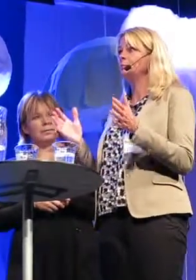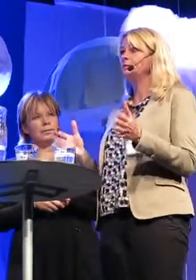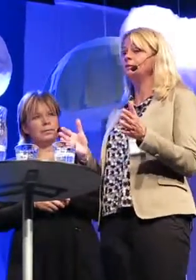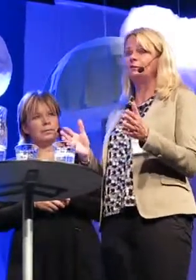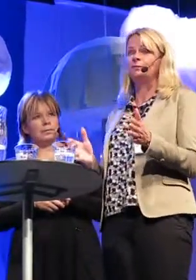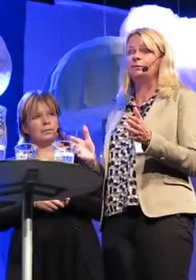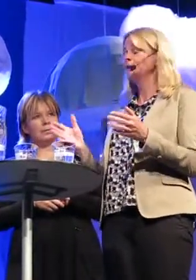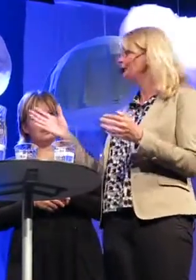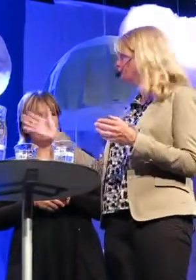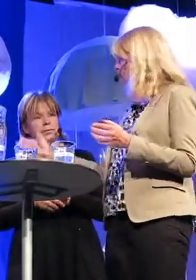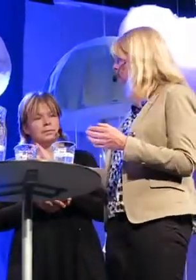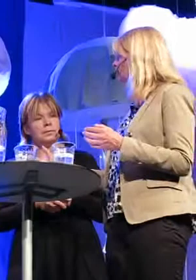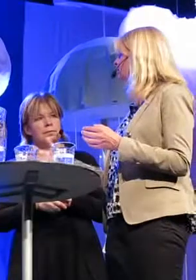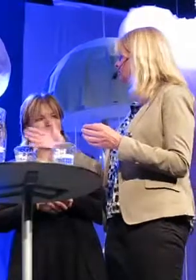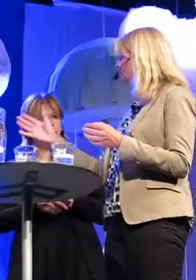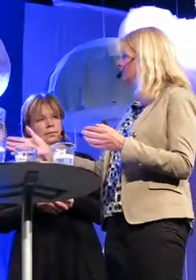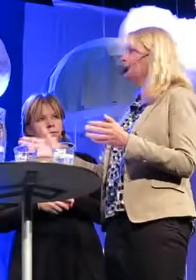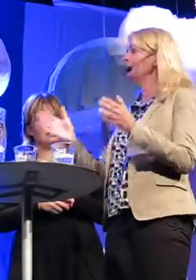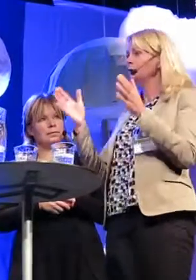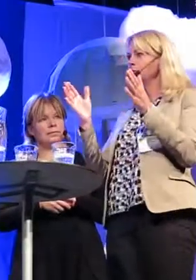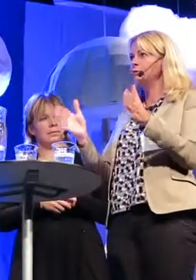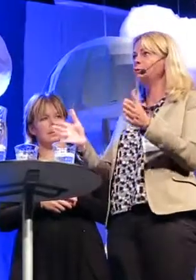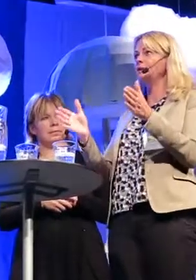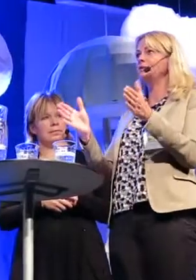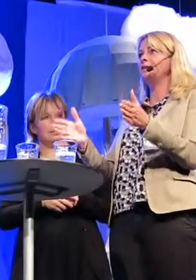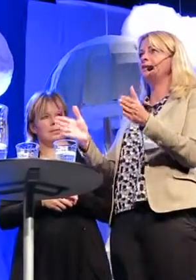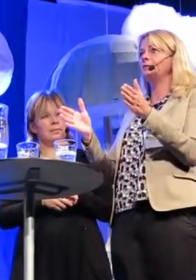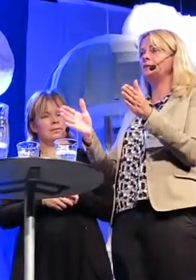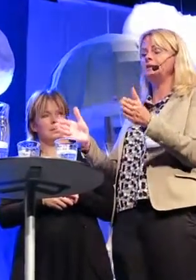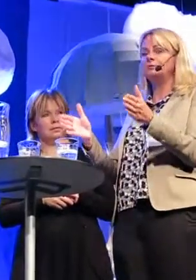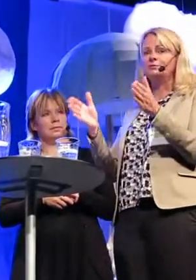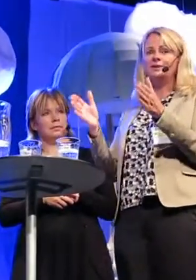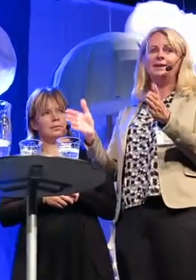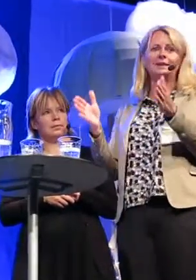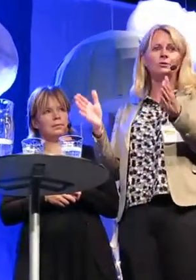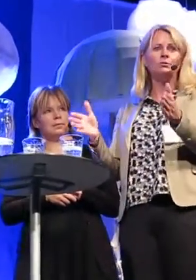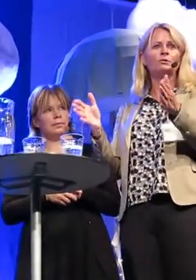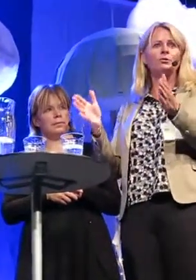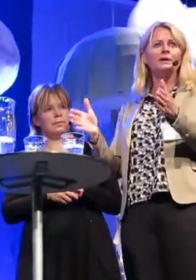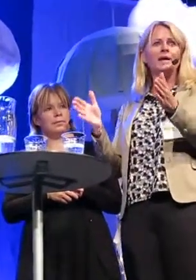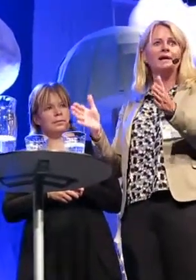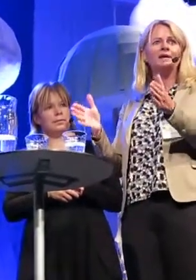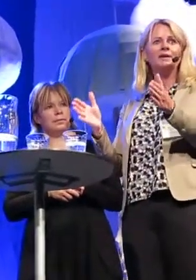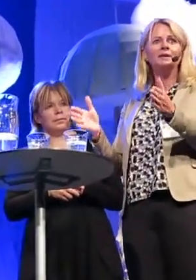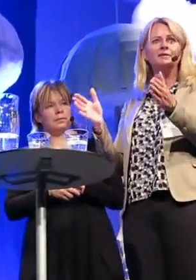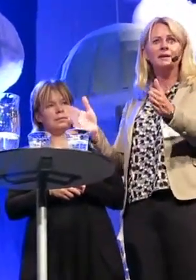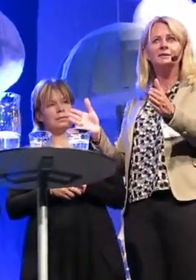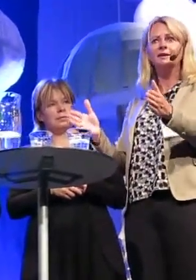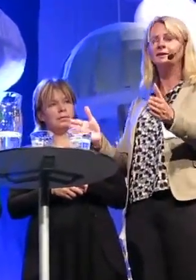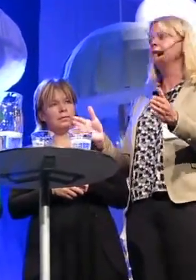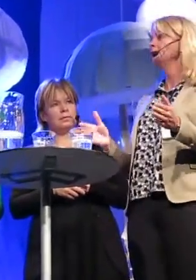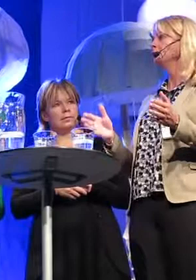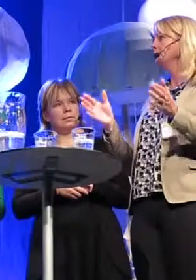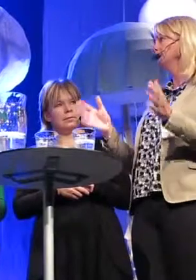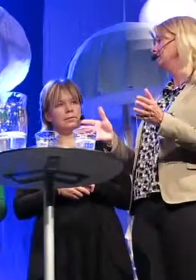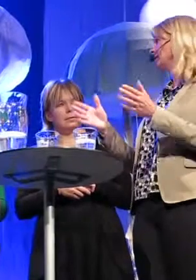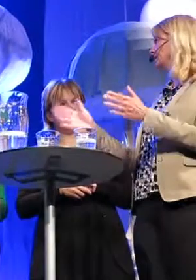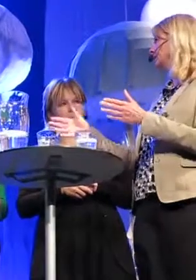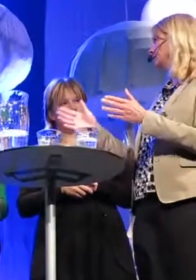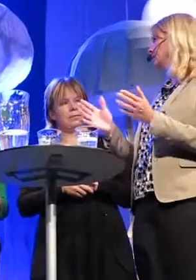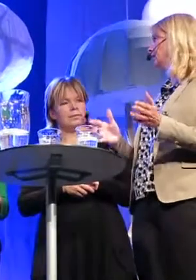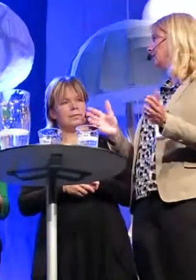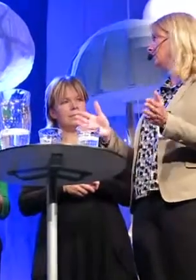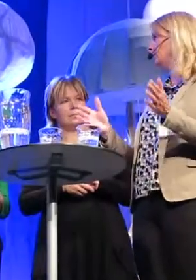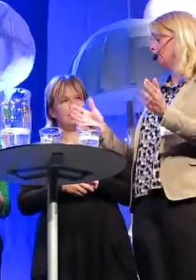drivmedel. Det är precis som det är för Coop eller för Kia. Otroligt viktigt att titta på vilken råvara är det vi använder. Så att vi